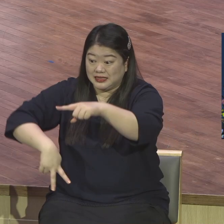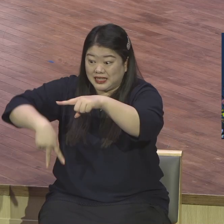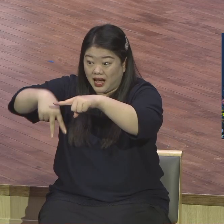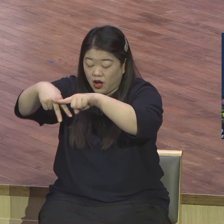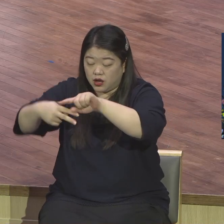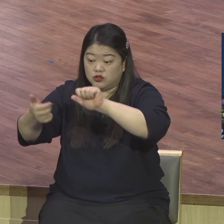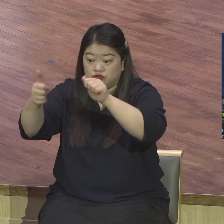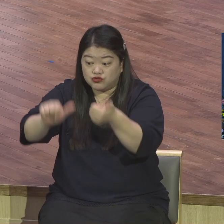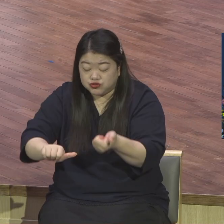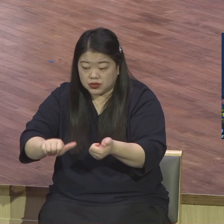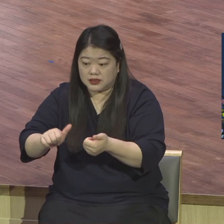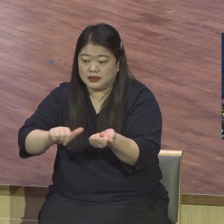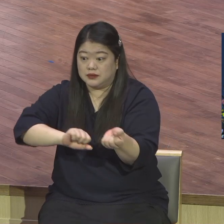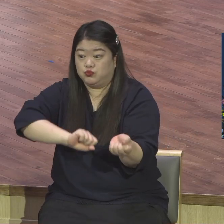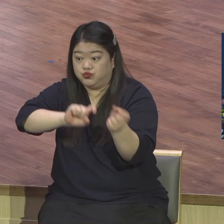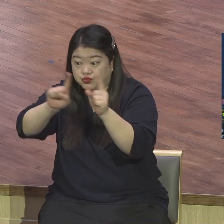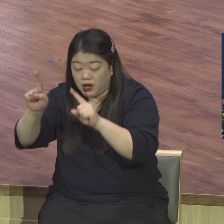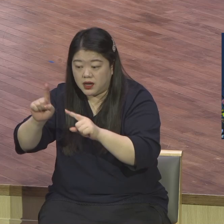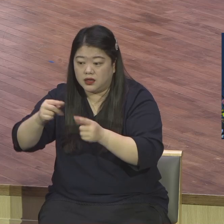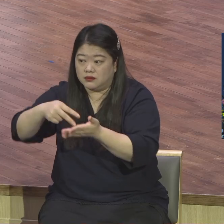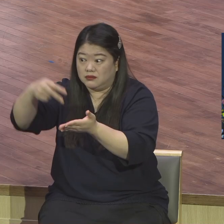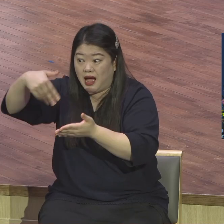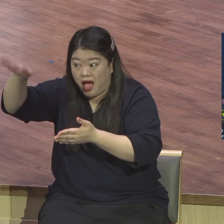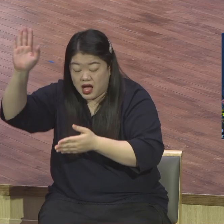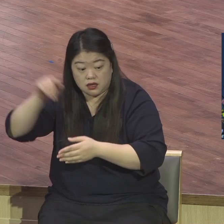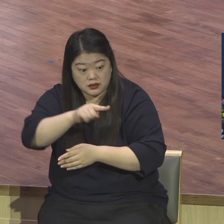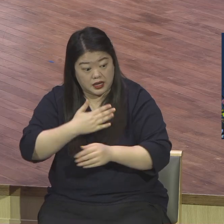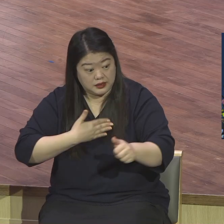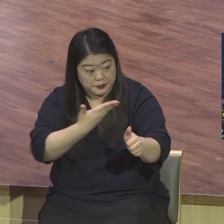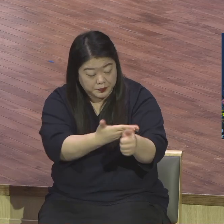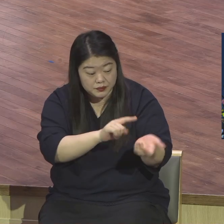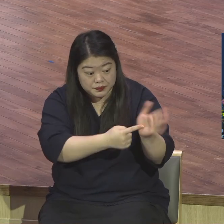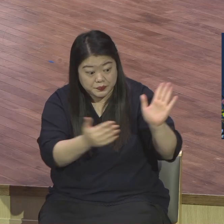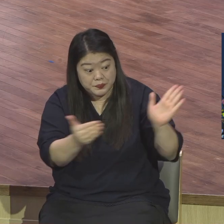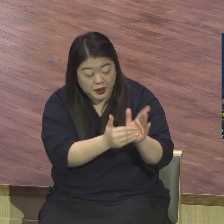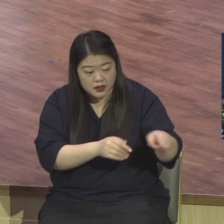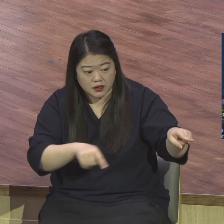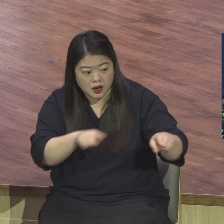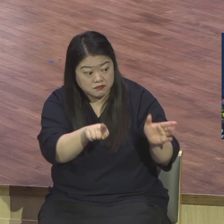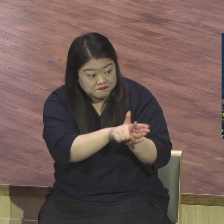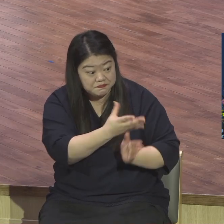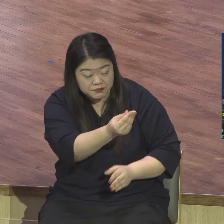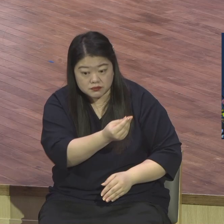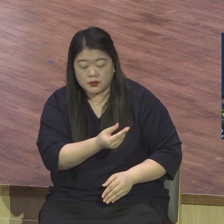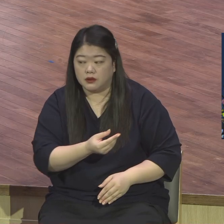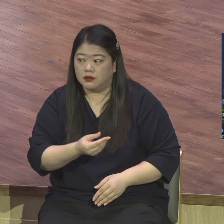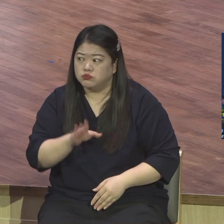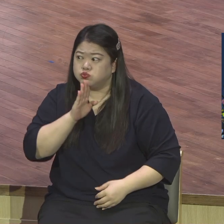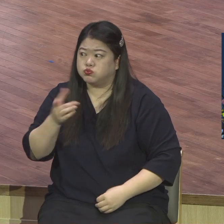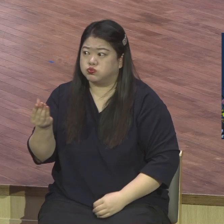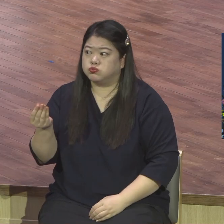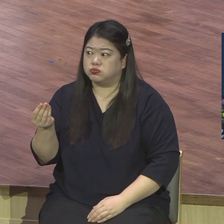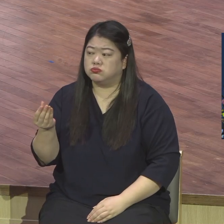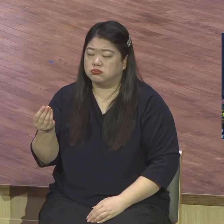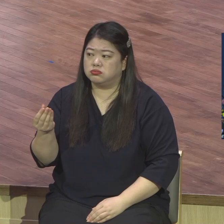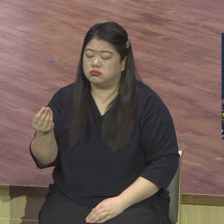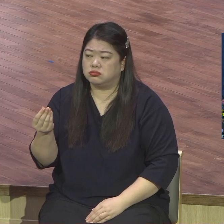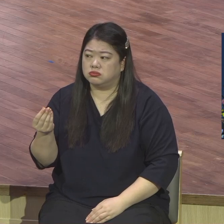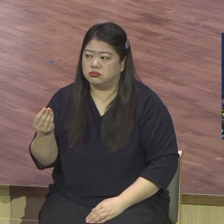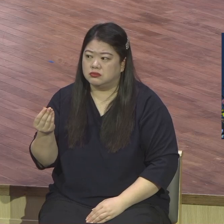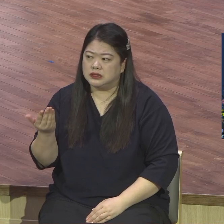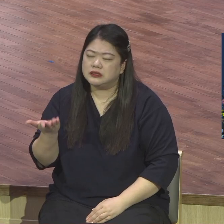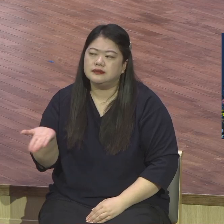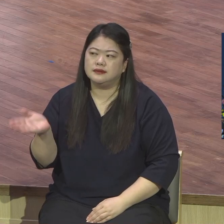이러니까 이 초대교회 성도들이 바울한테 구원받아 놓고